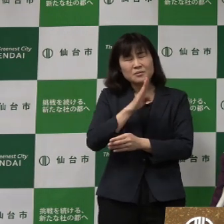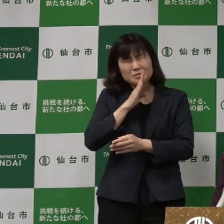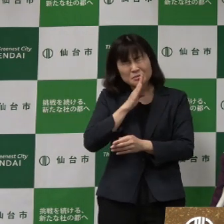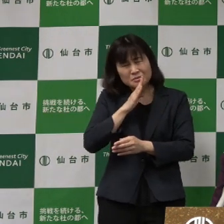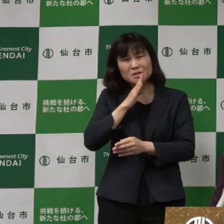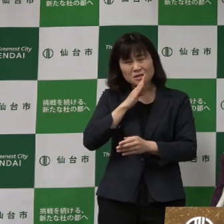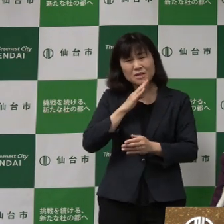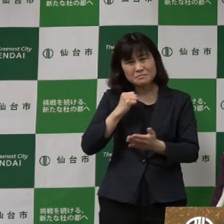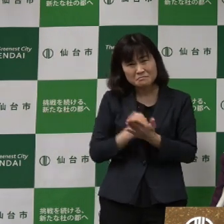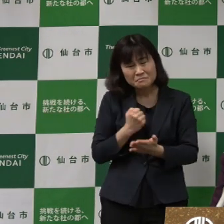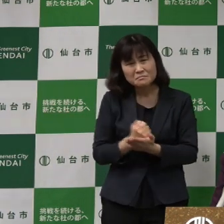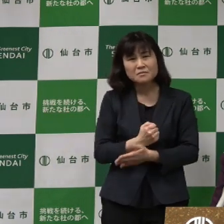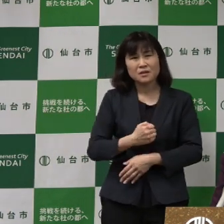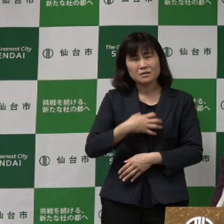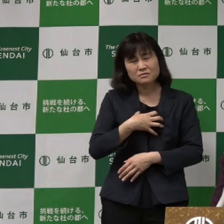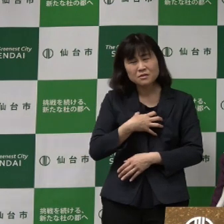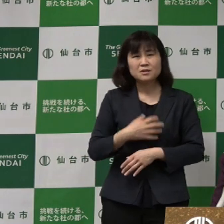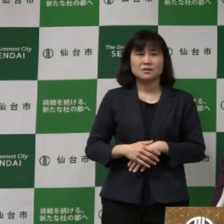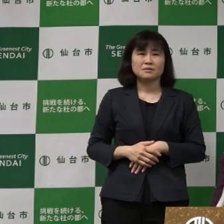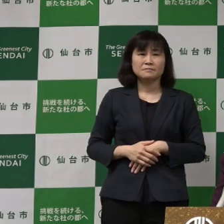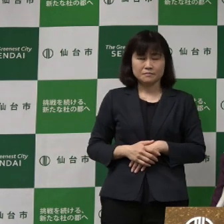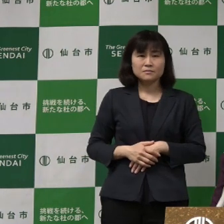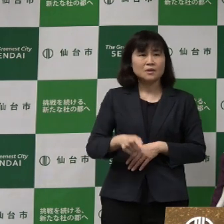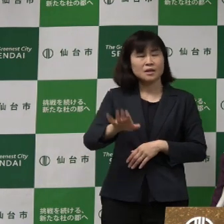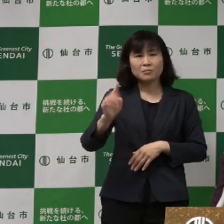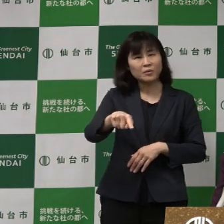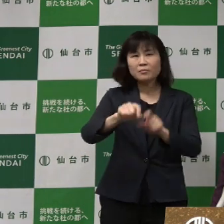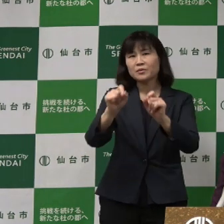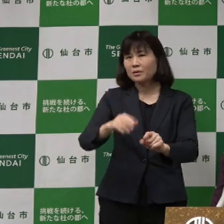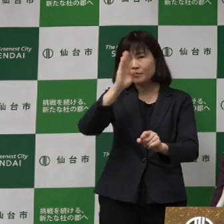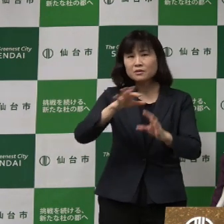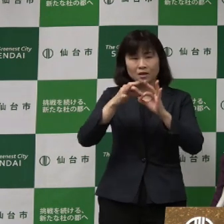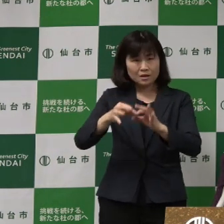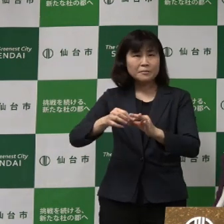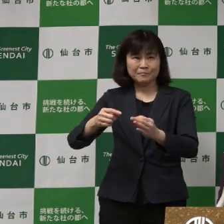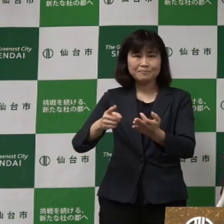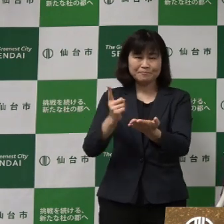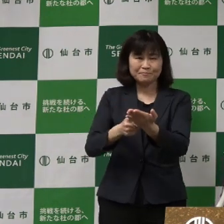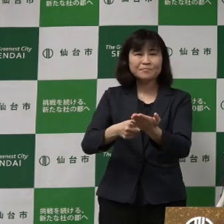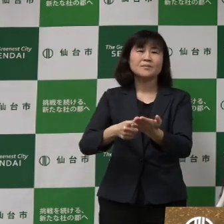心を痛めているところです。適切に迅速に対応していかなくちゃいけないというふうに思っています。